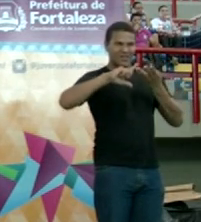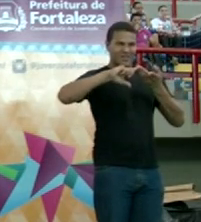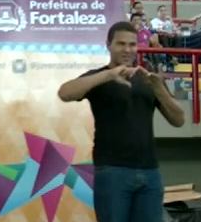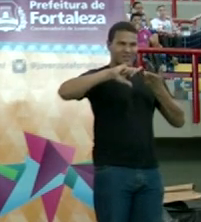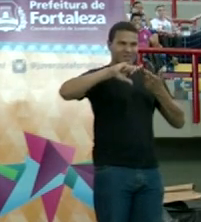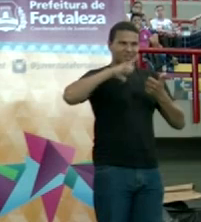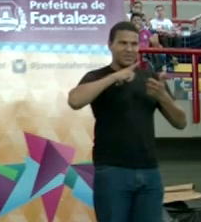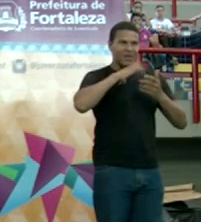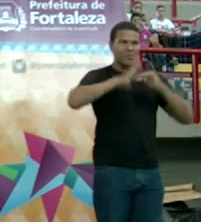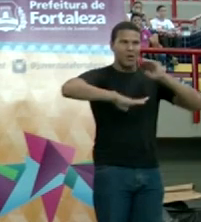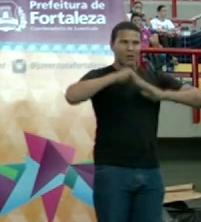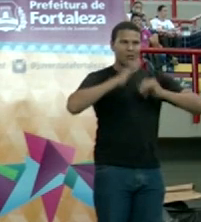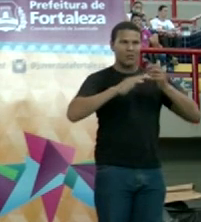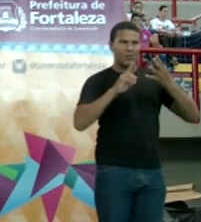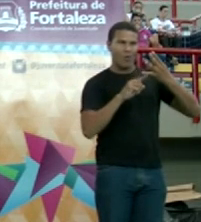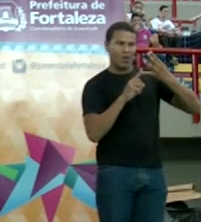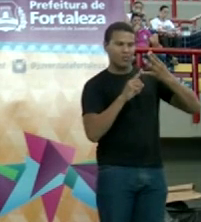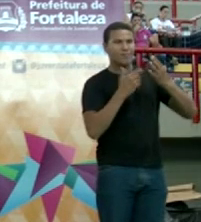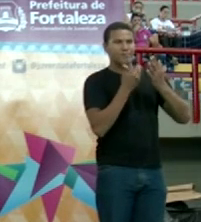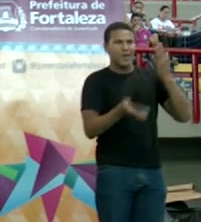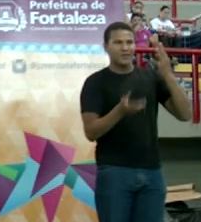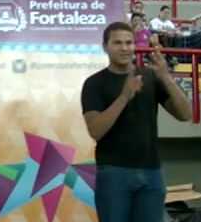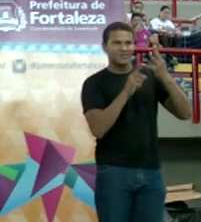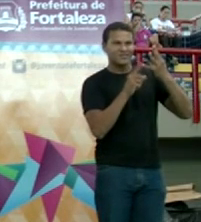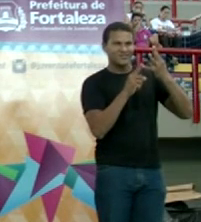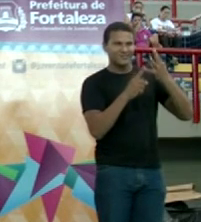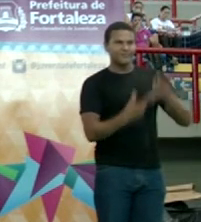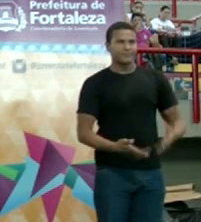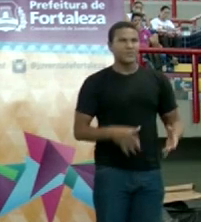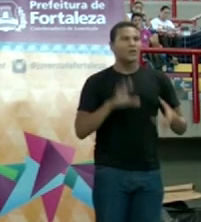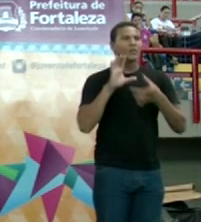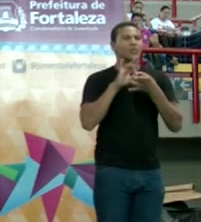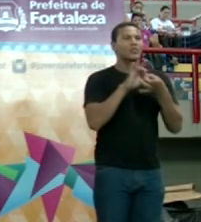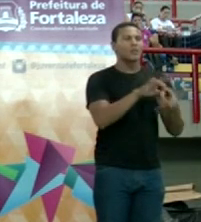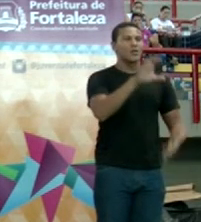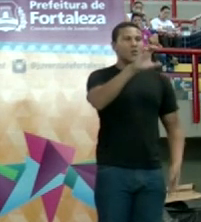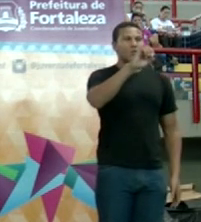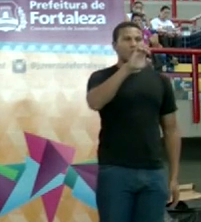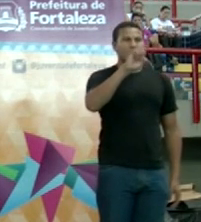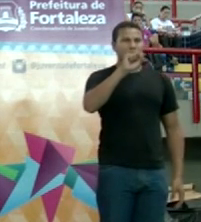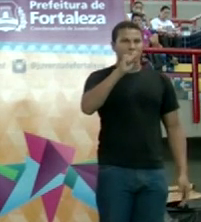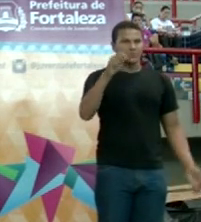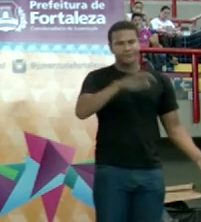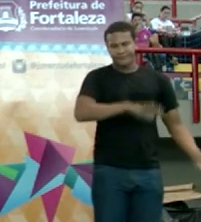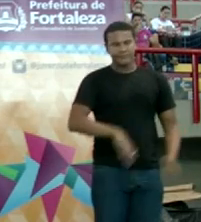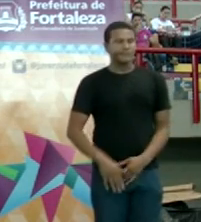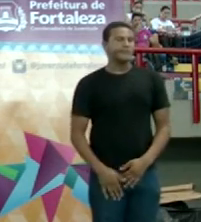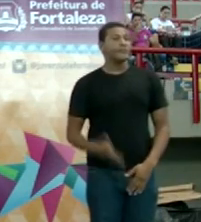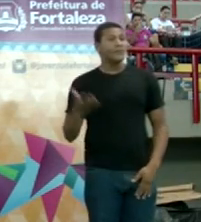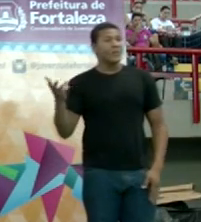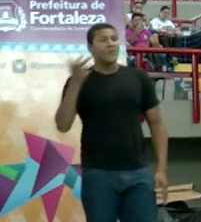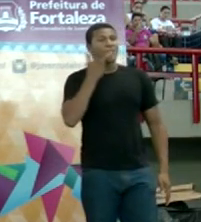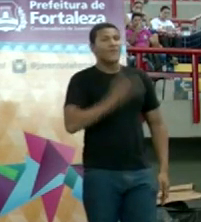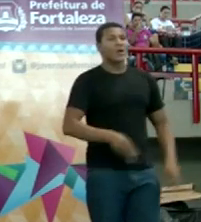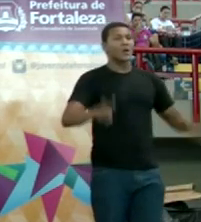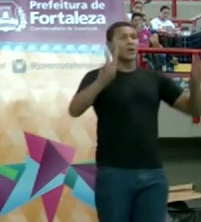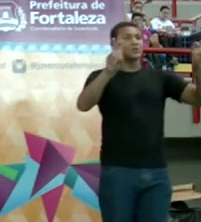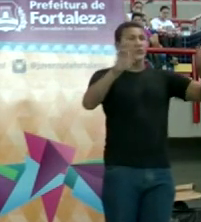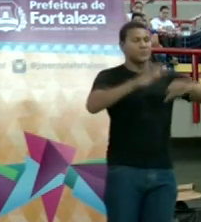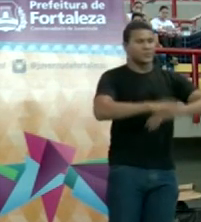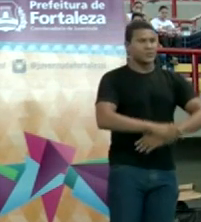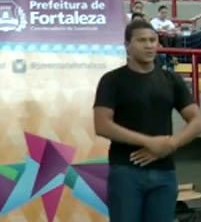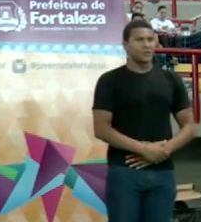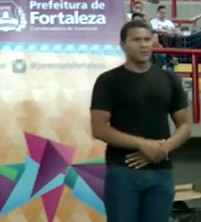outra pergunta. Abreviar palavras ou usar gírias da internet. Exemplo,